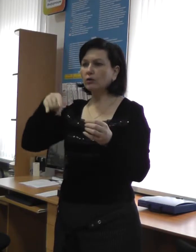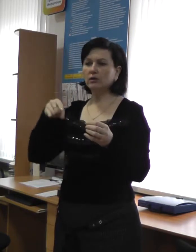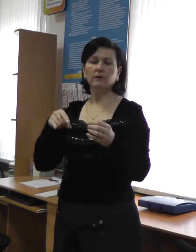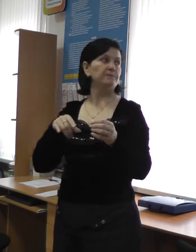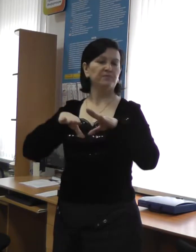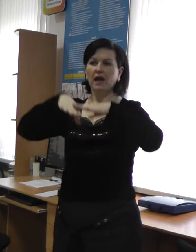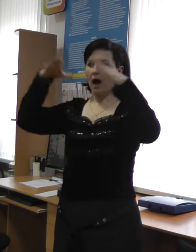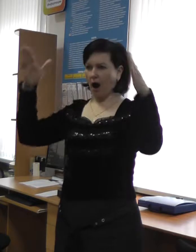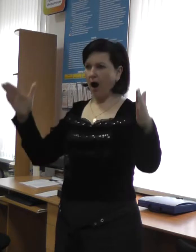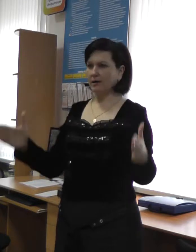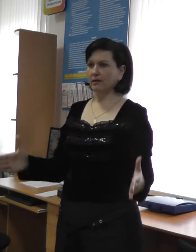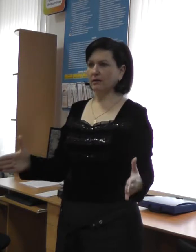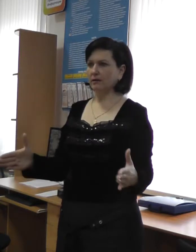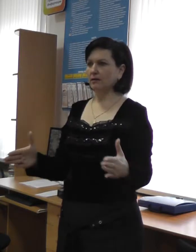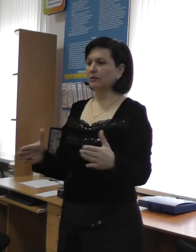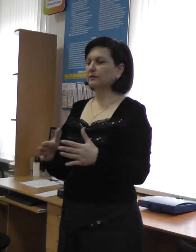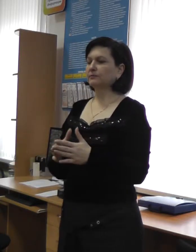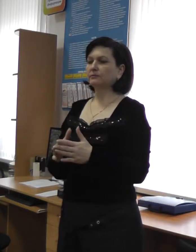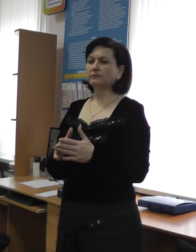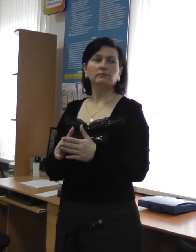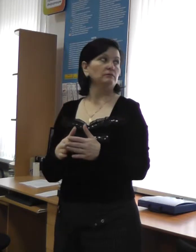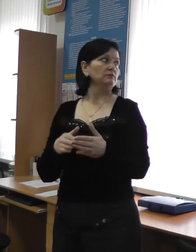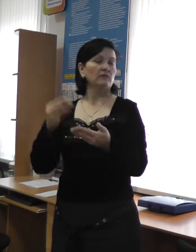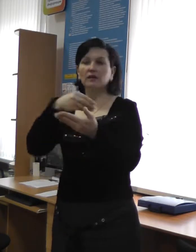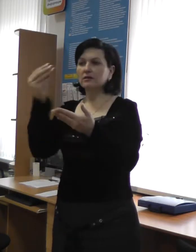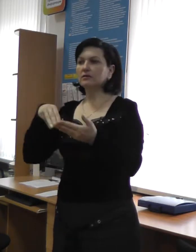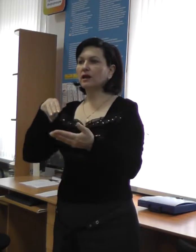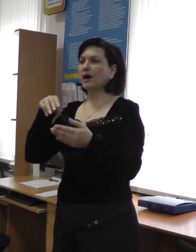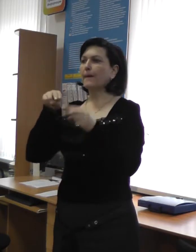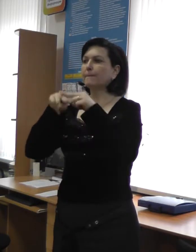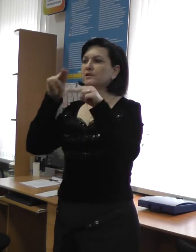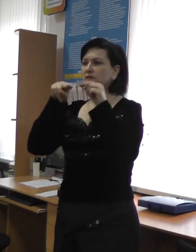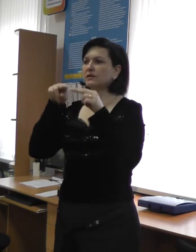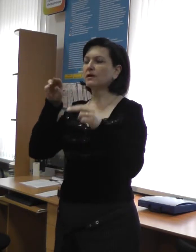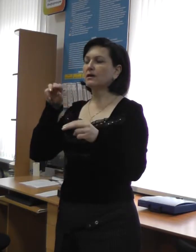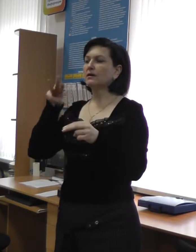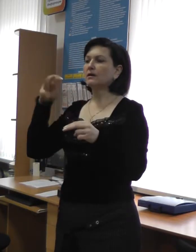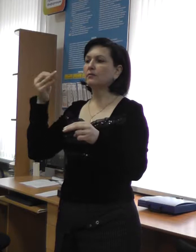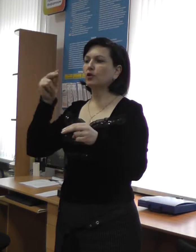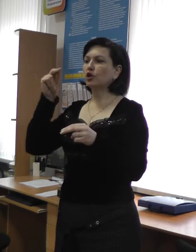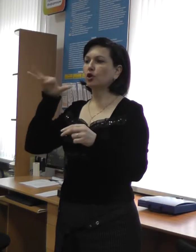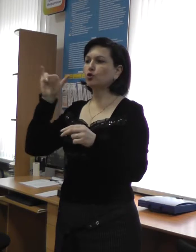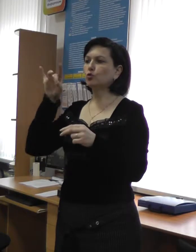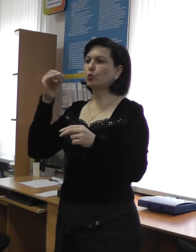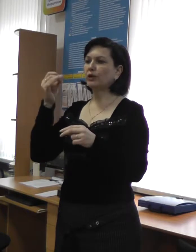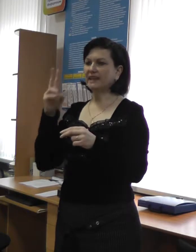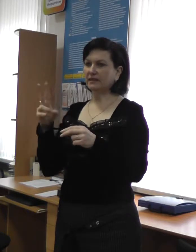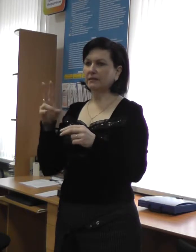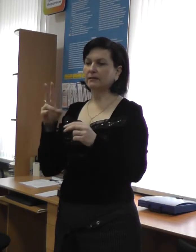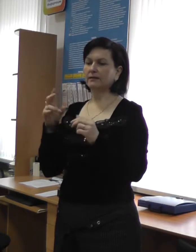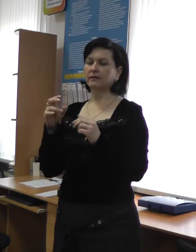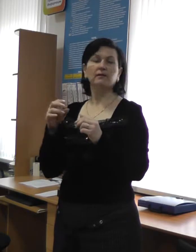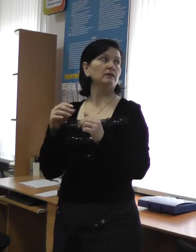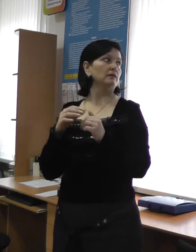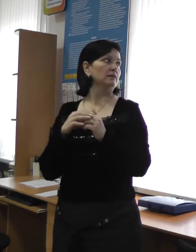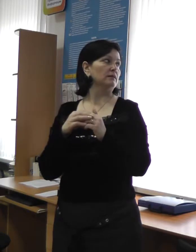экипажей нижнего начертил коллежский секретарь Мичурин. С проектом здания были ознакомлены другие архитекторы,